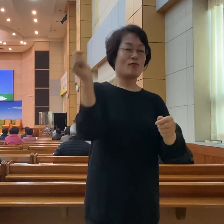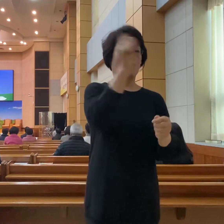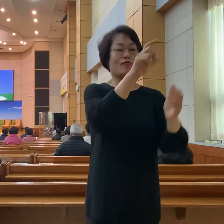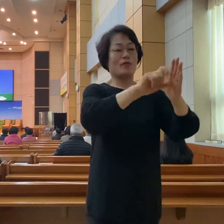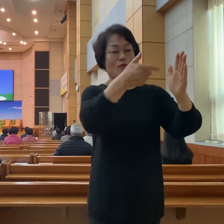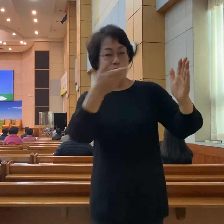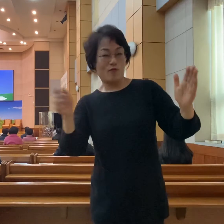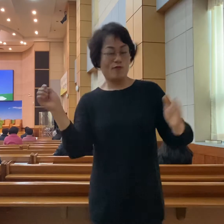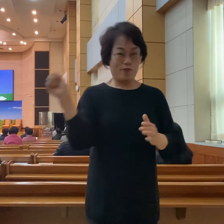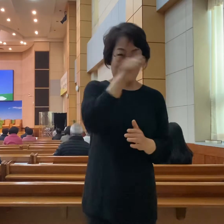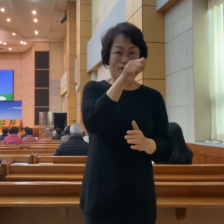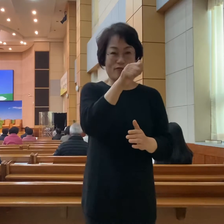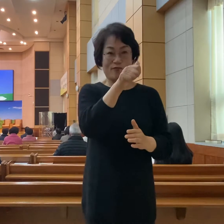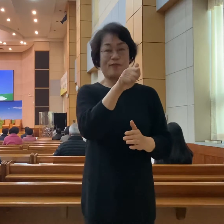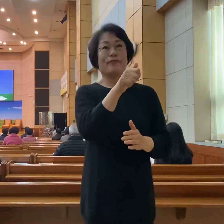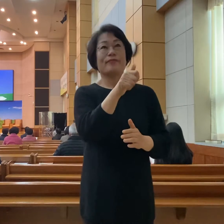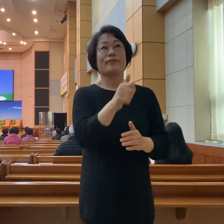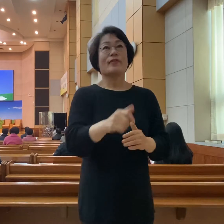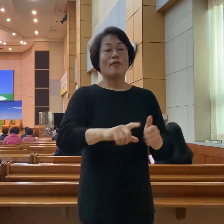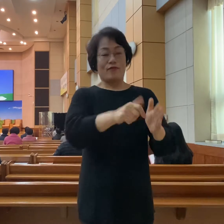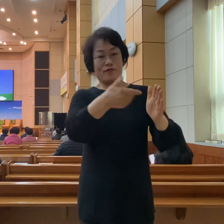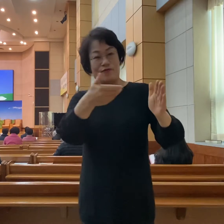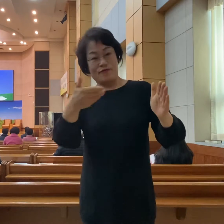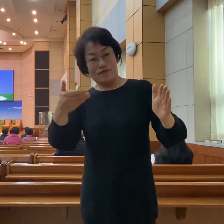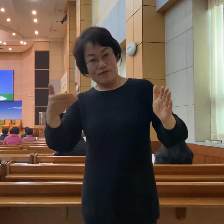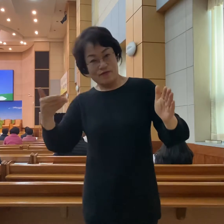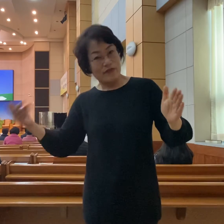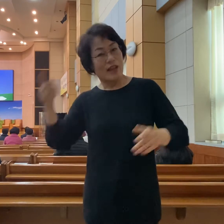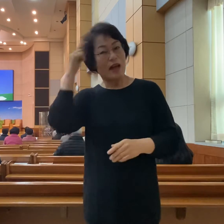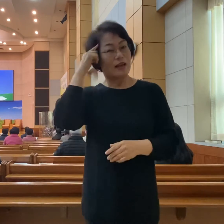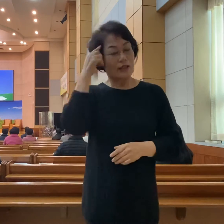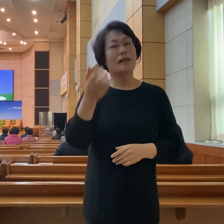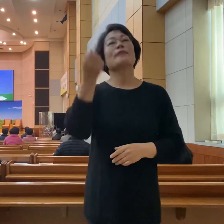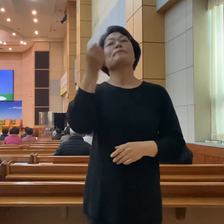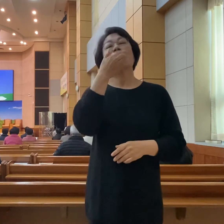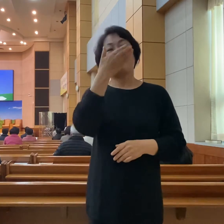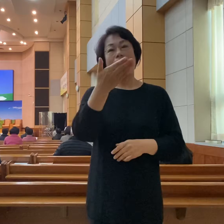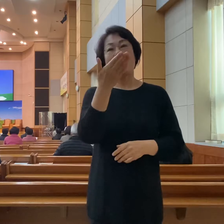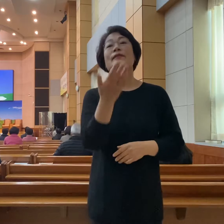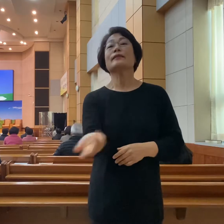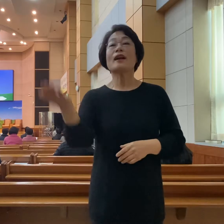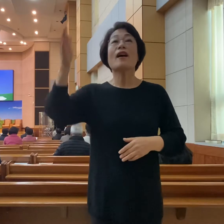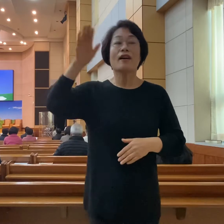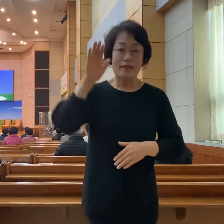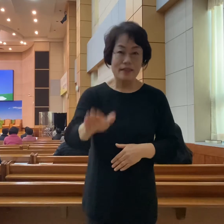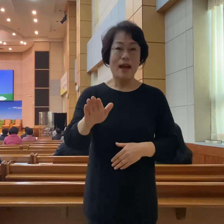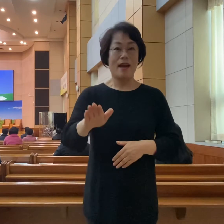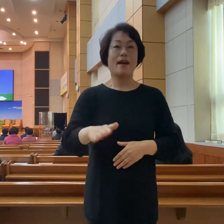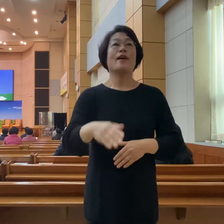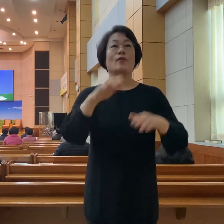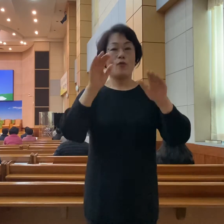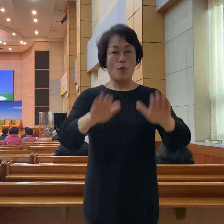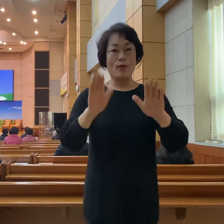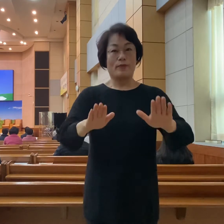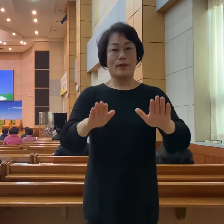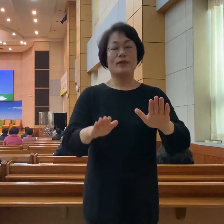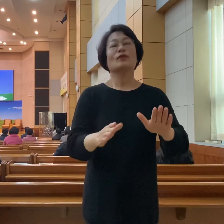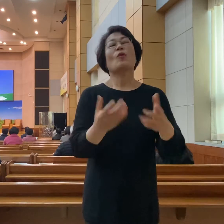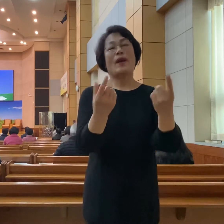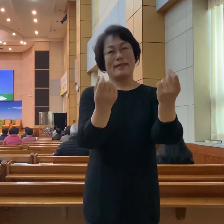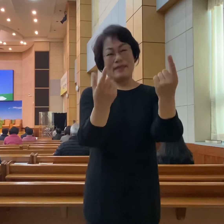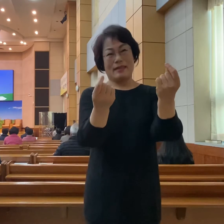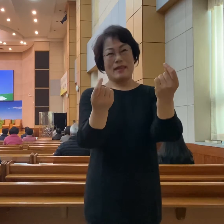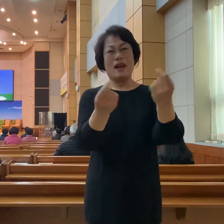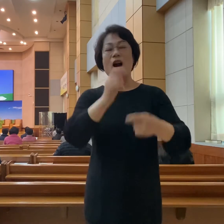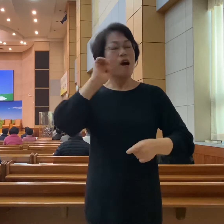지나가는 것이니까 또 지나간다 이래 생각하지만, 그러나 현실도 만만치가 않는